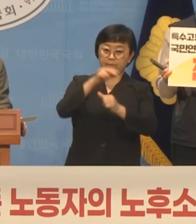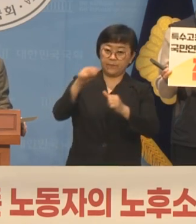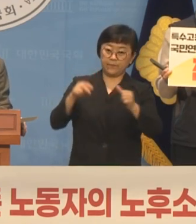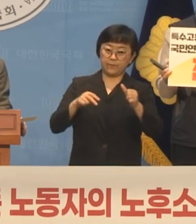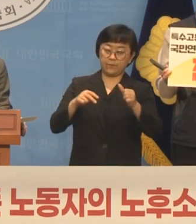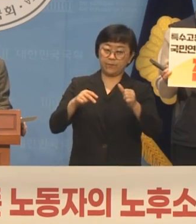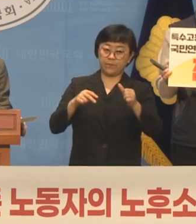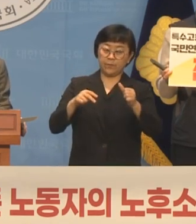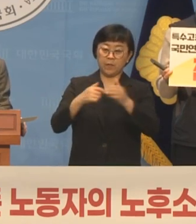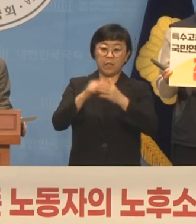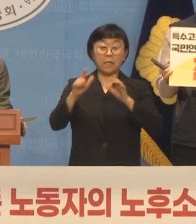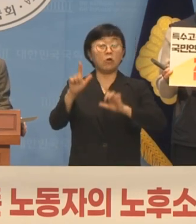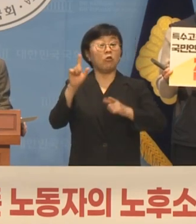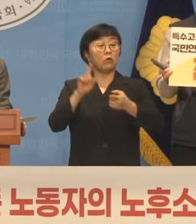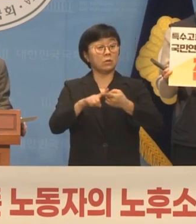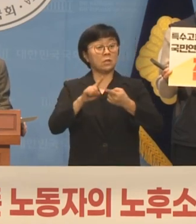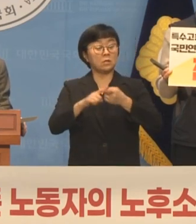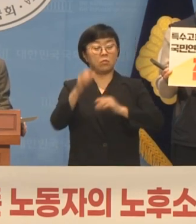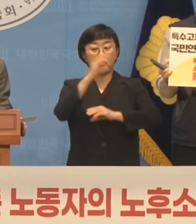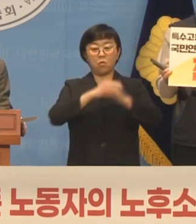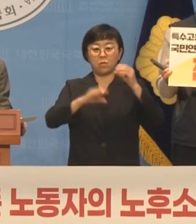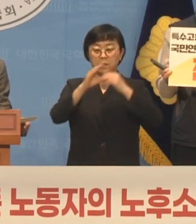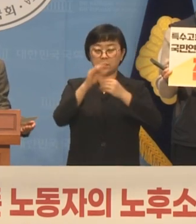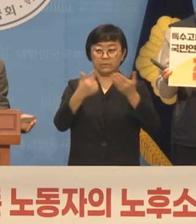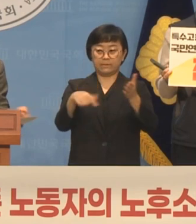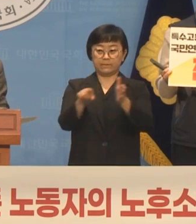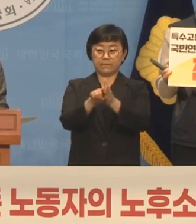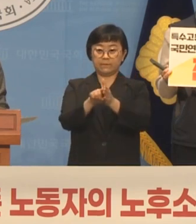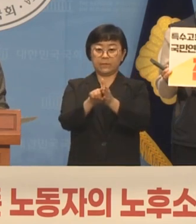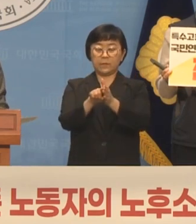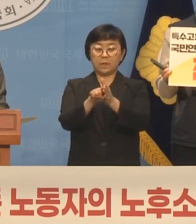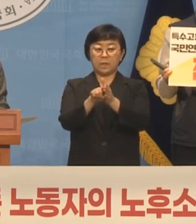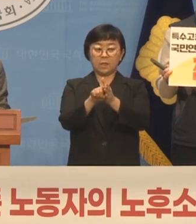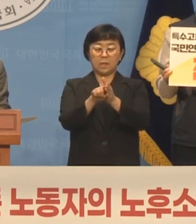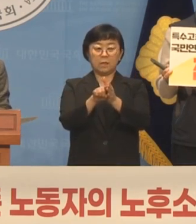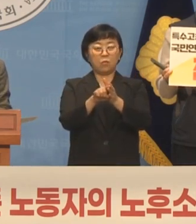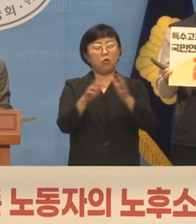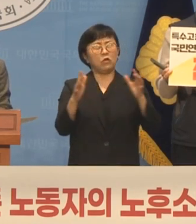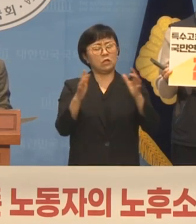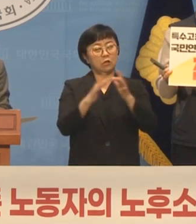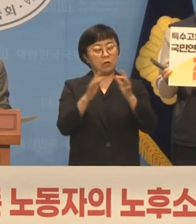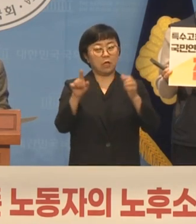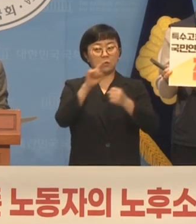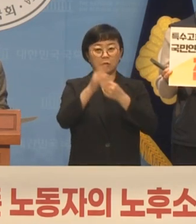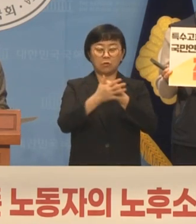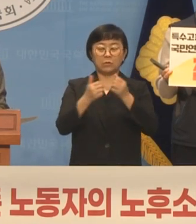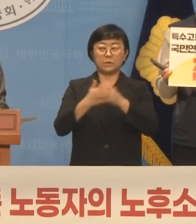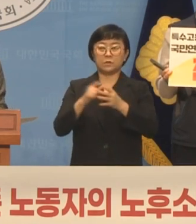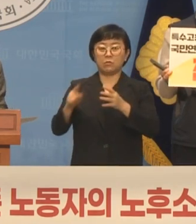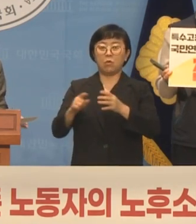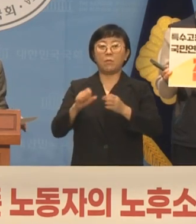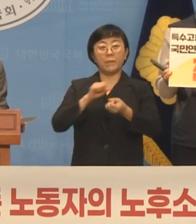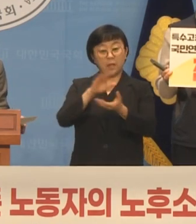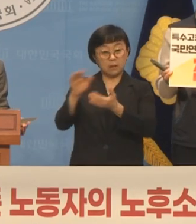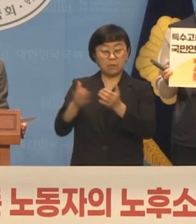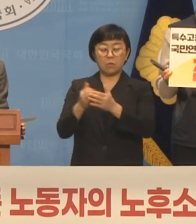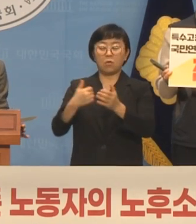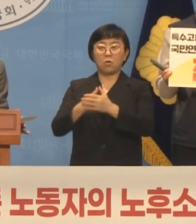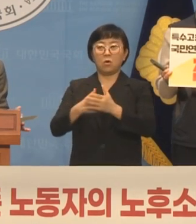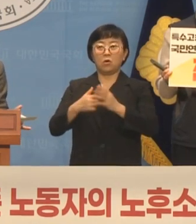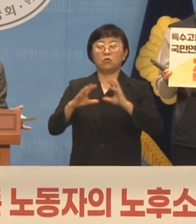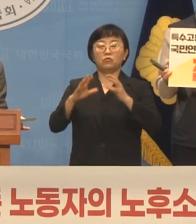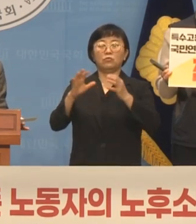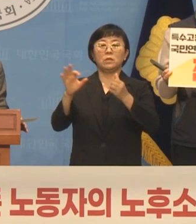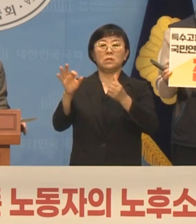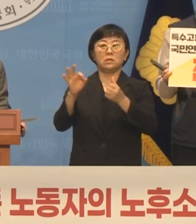바로 이런 부분을 보완하기 위해서라도 플랫폼 노동자의 국민연금 적용은